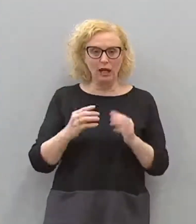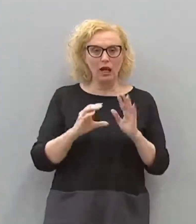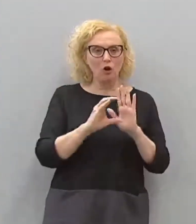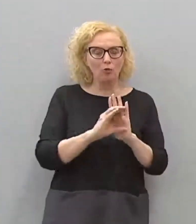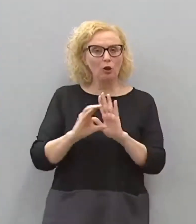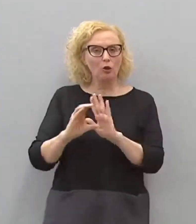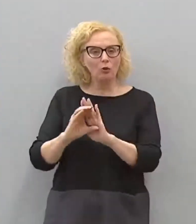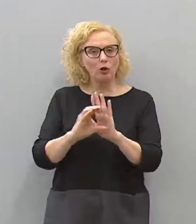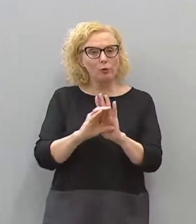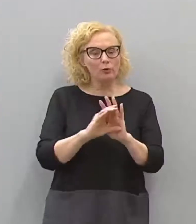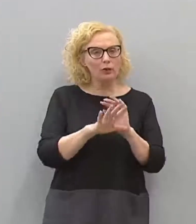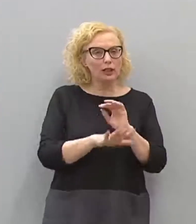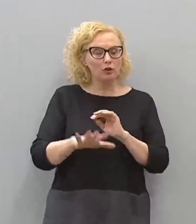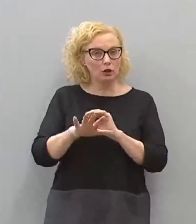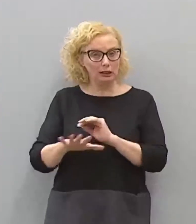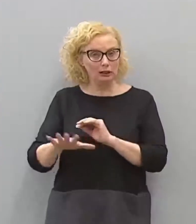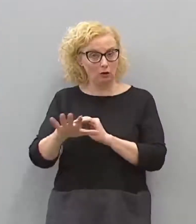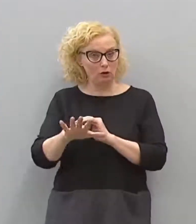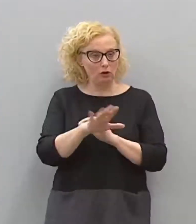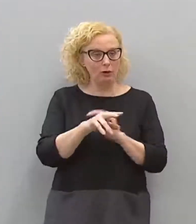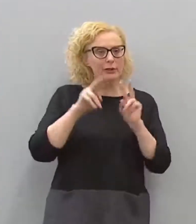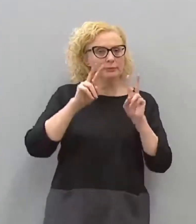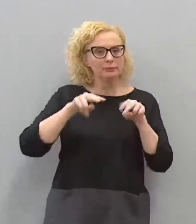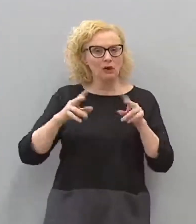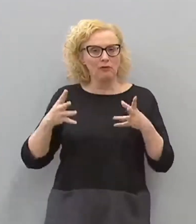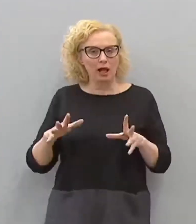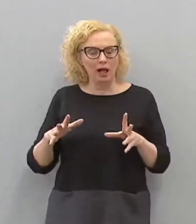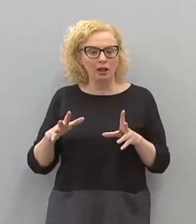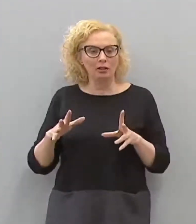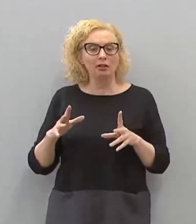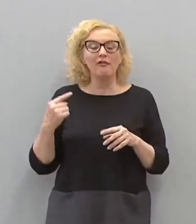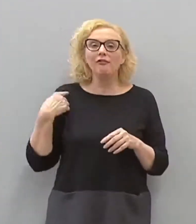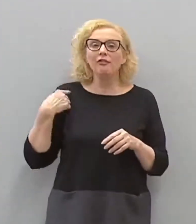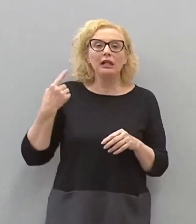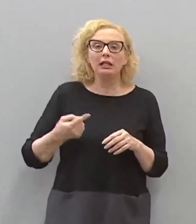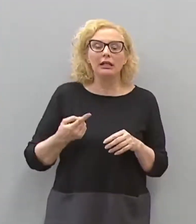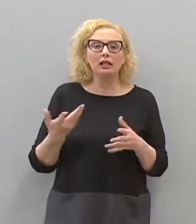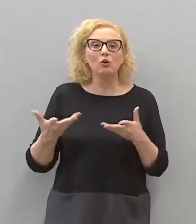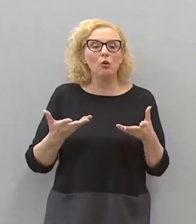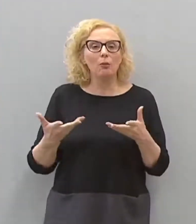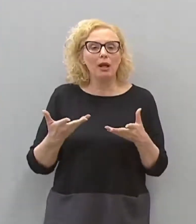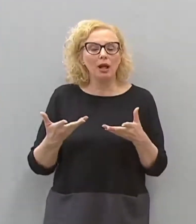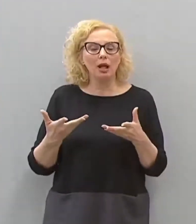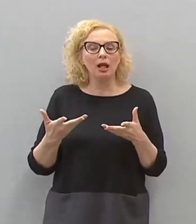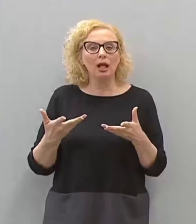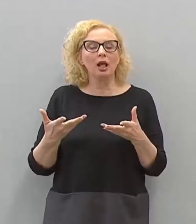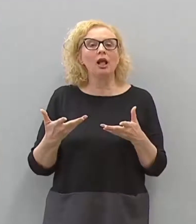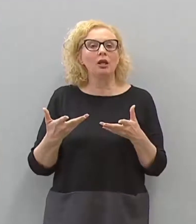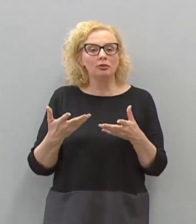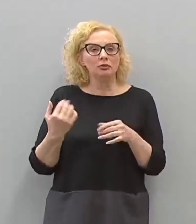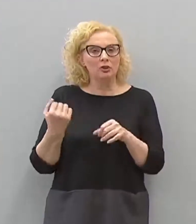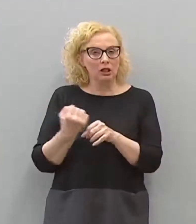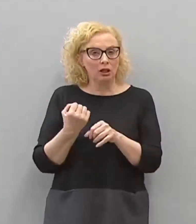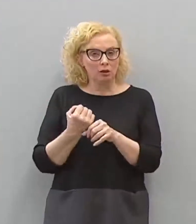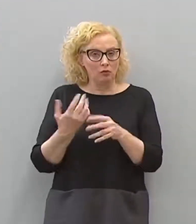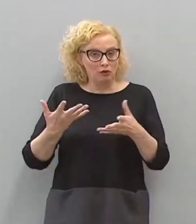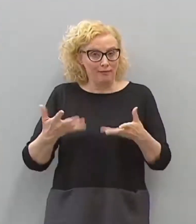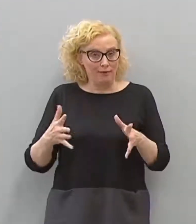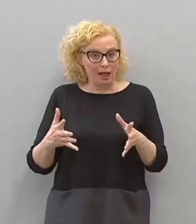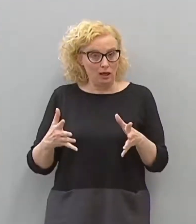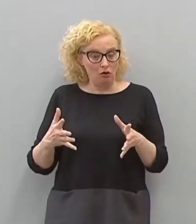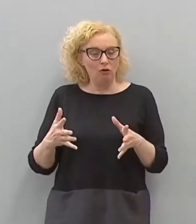territorio per territorio per capire dove siamo arrivati ad oggi su determinati territori con i lavori magari già eseguiti e già